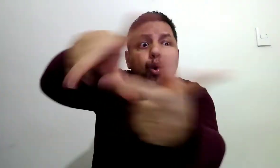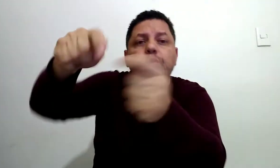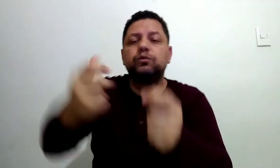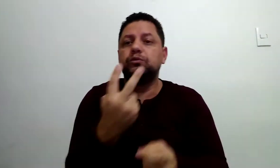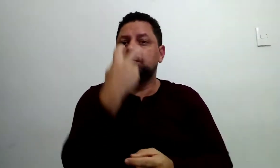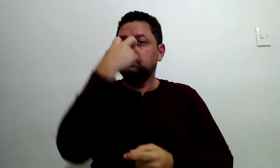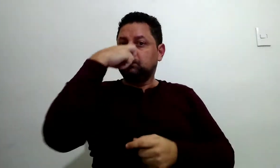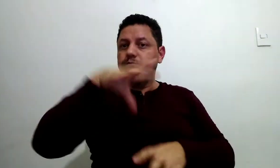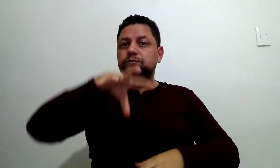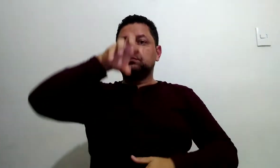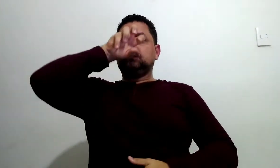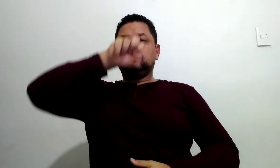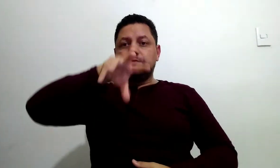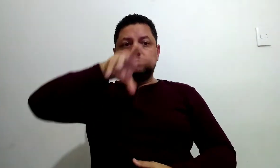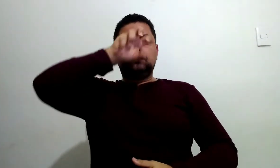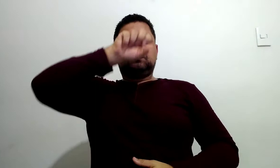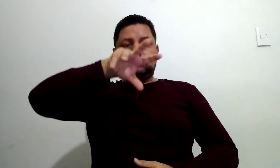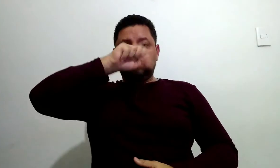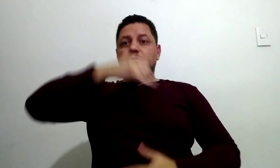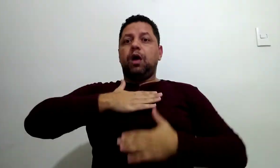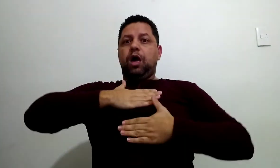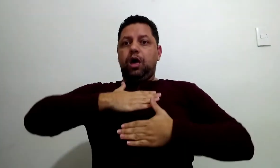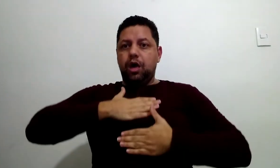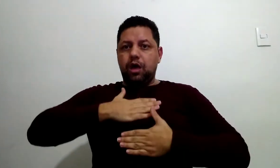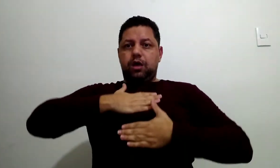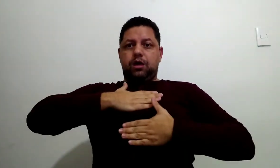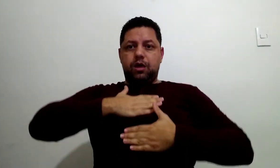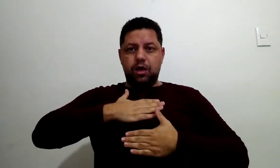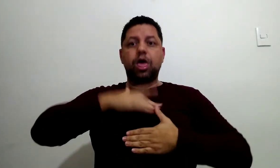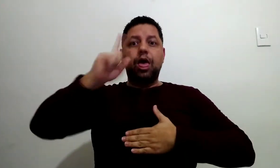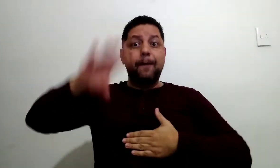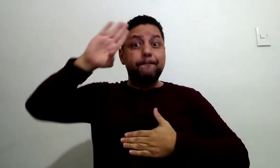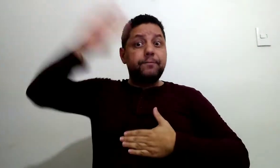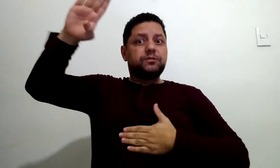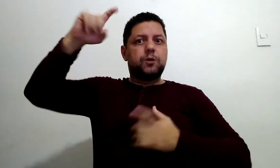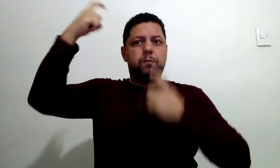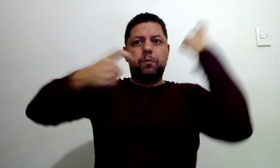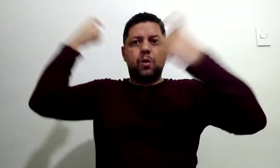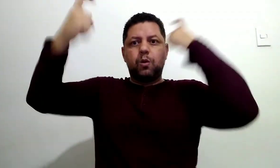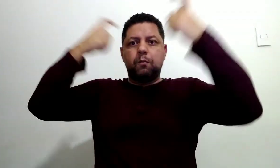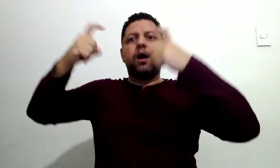como respirar. E essa deveria ser a nossa prioridade